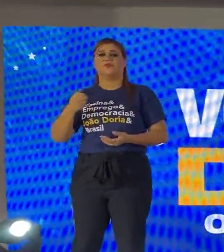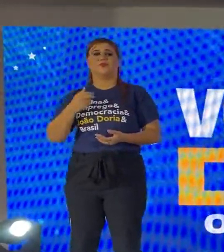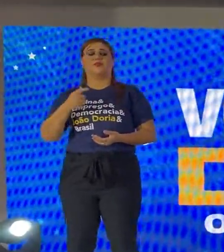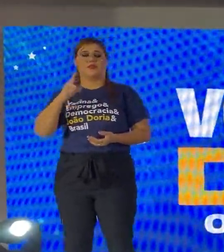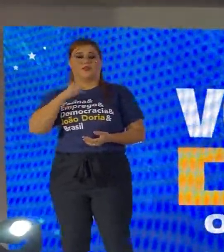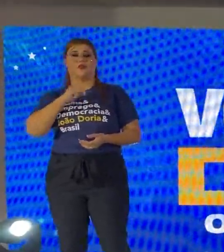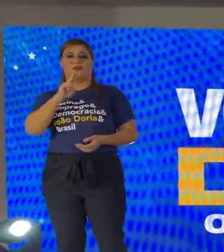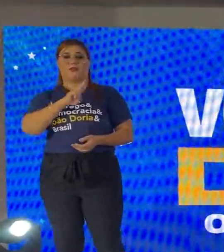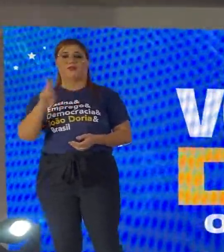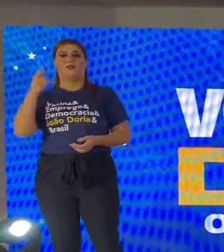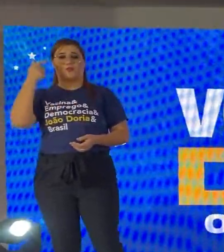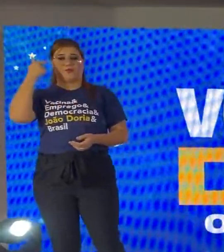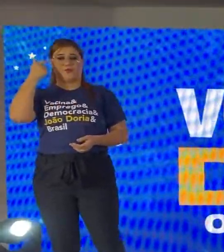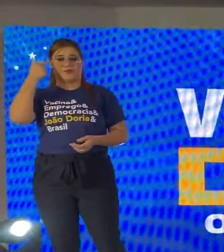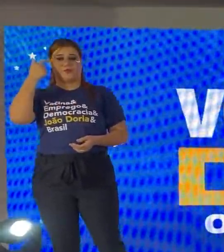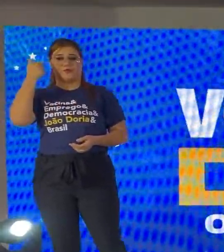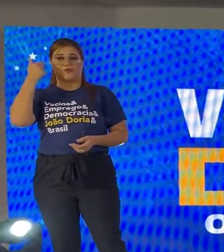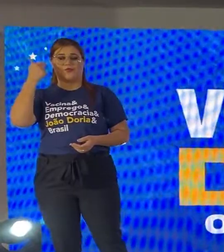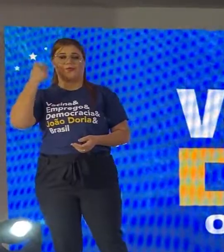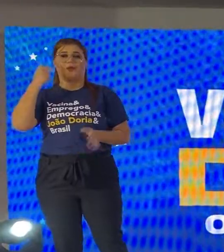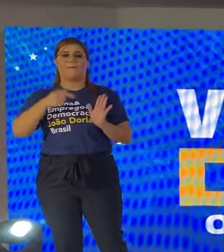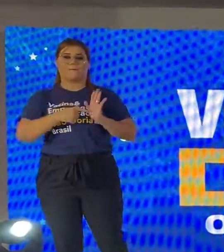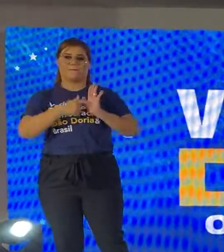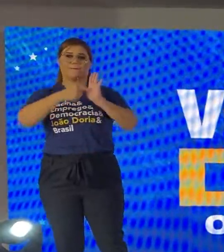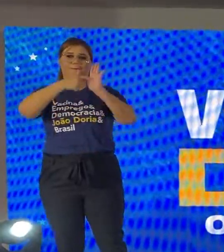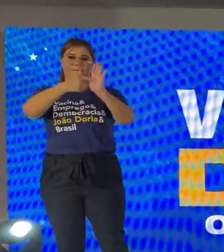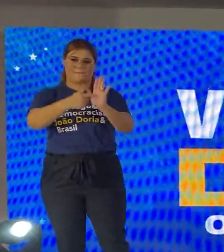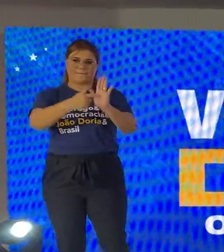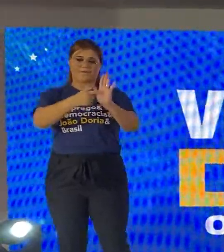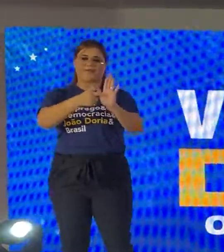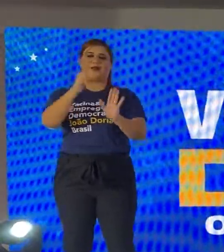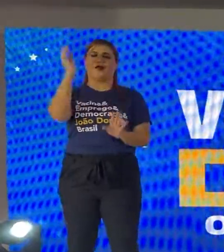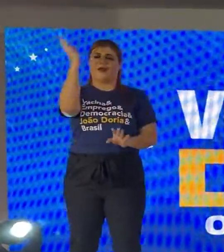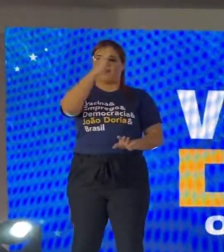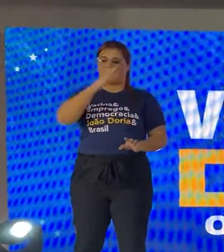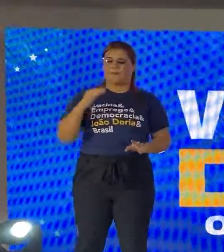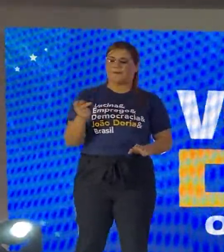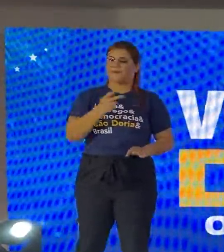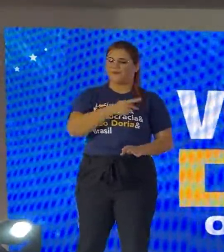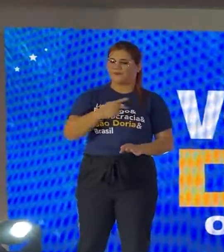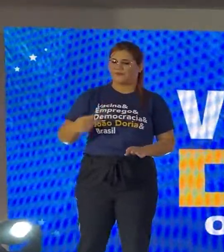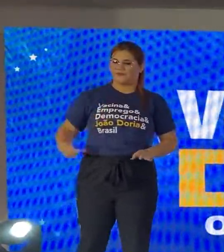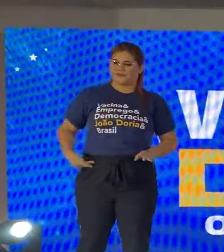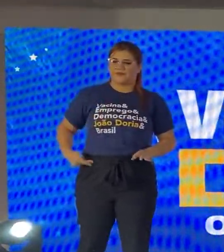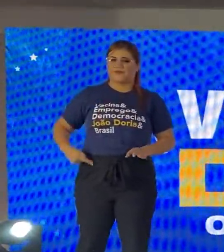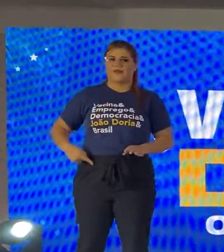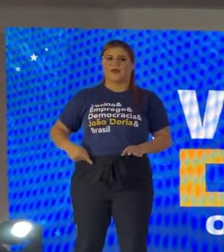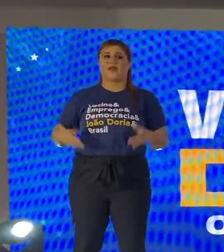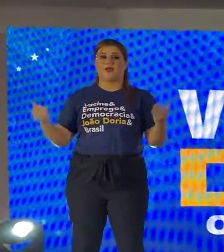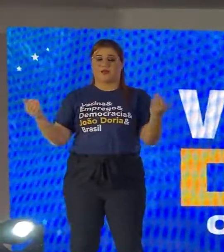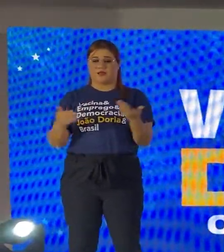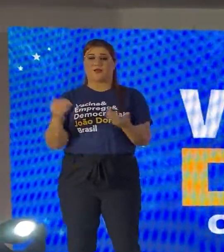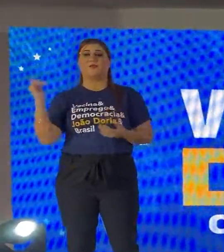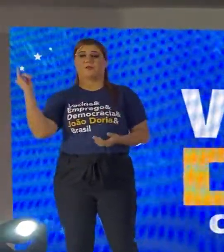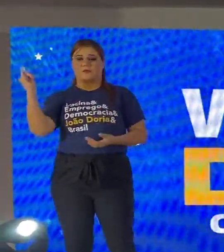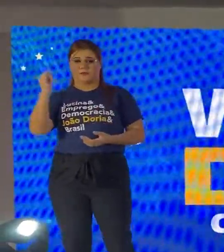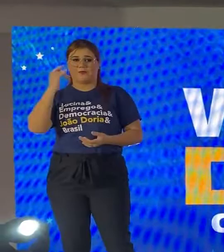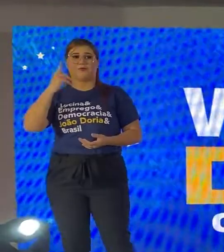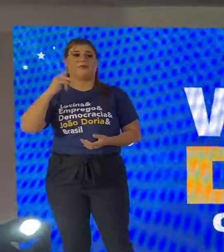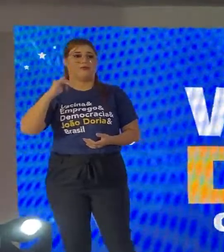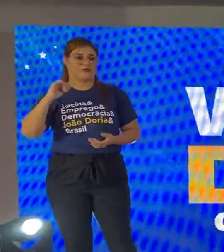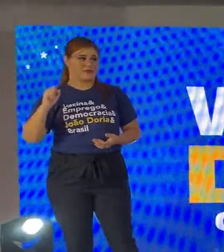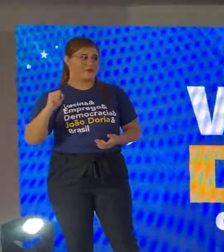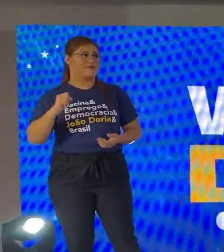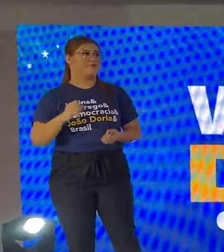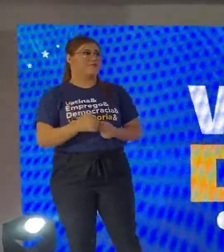Dória aí para futuro pré-candidato à presidência da República, num momento muito importante do PSDB. Então, o